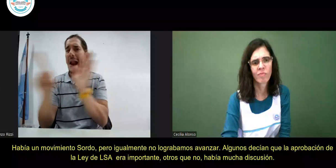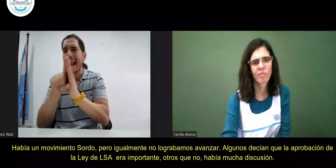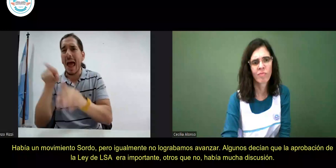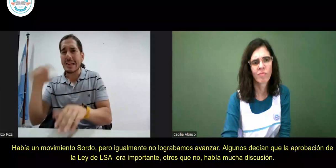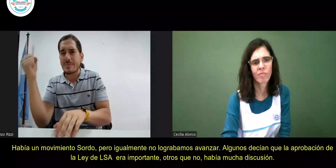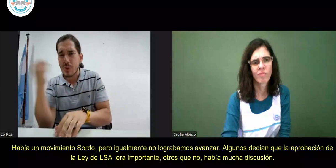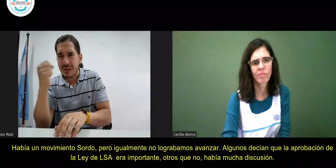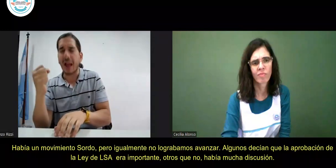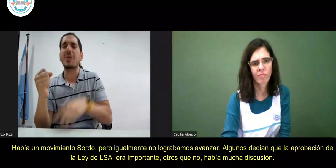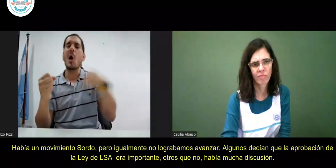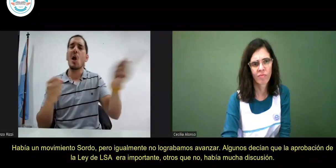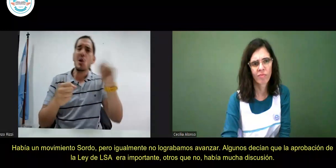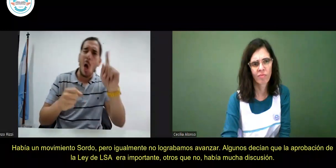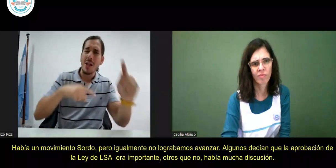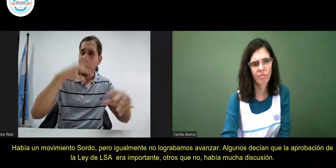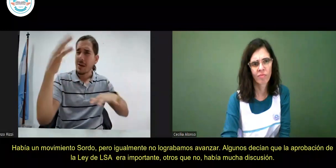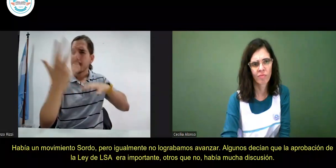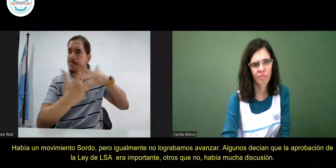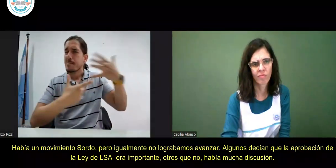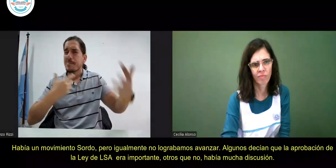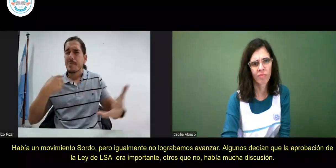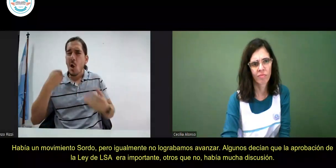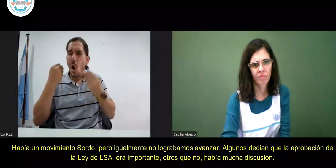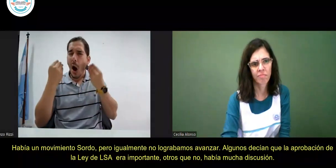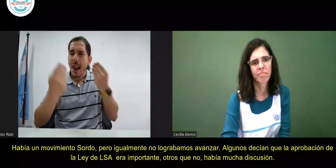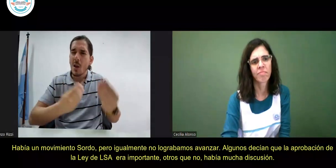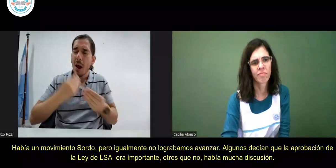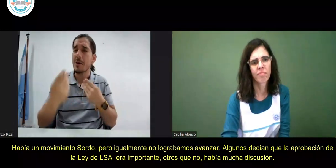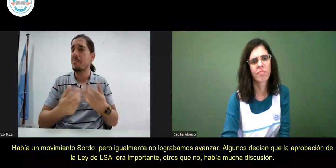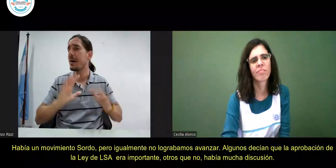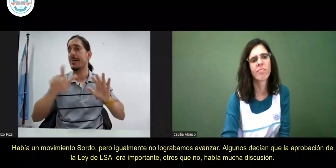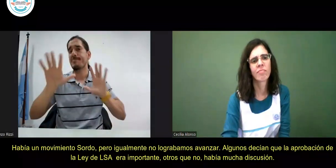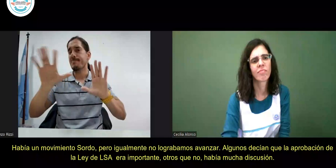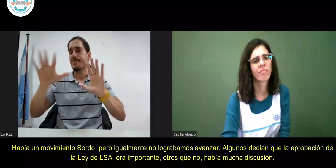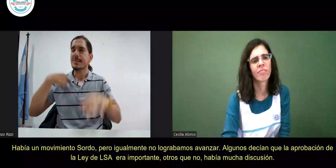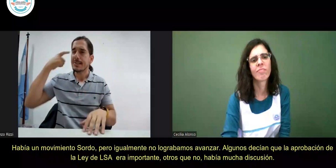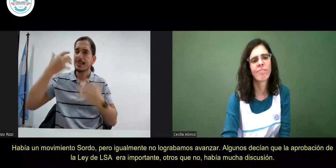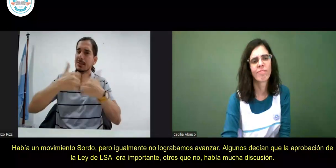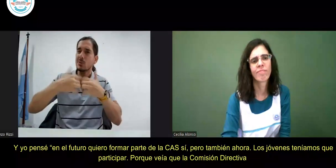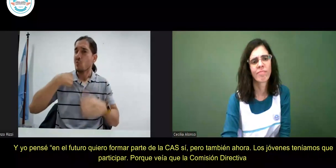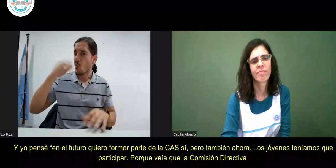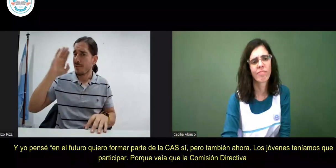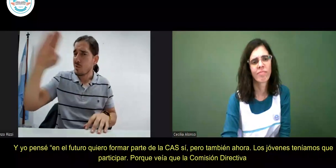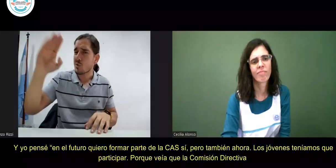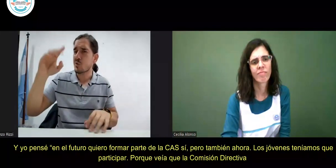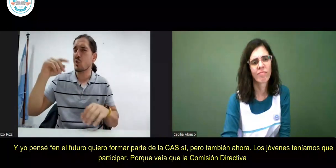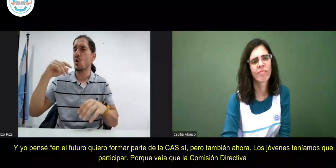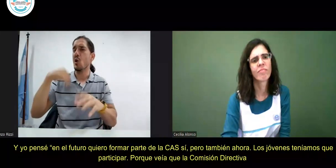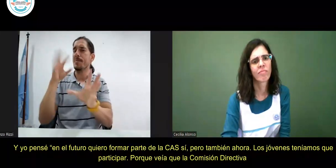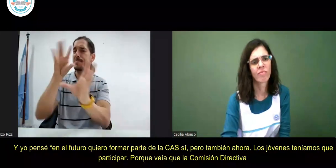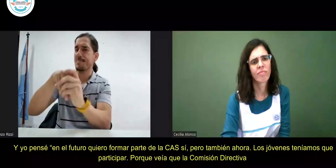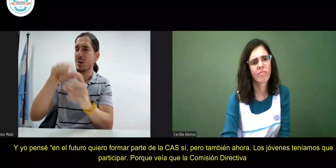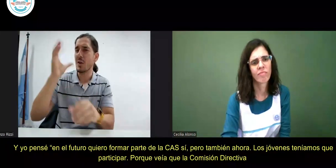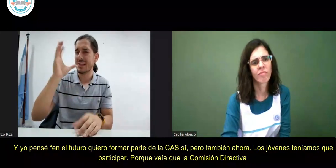Había mucha discusión. Y yo pensé, En el futuro quiero formar parte de la CAS,